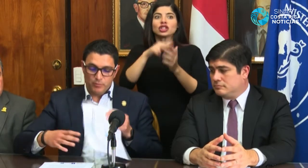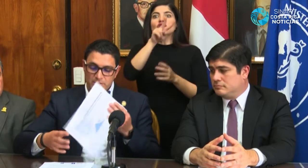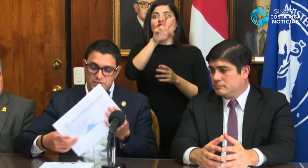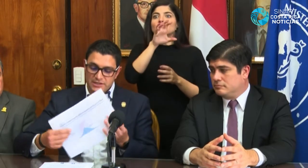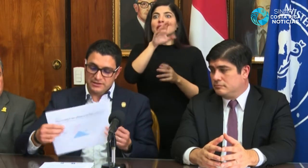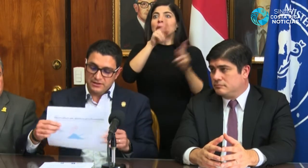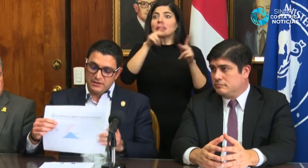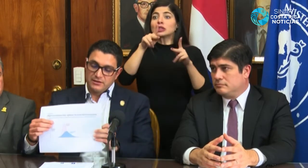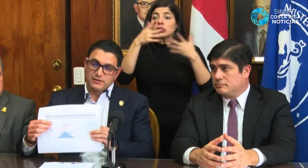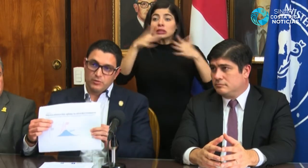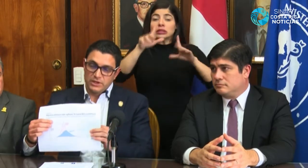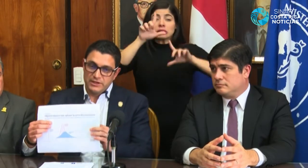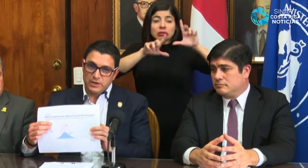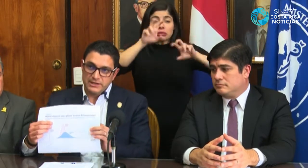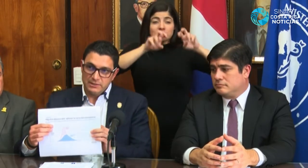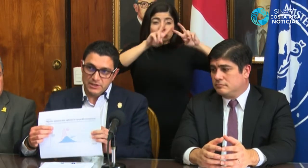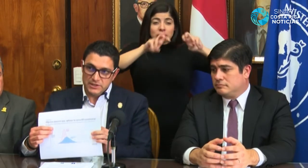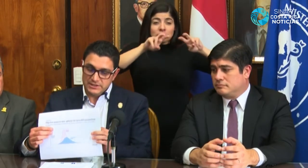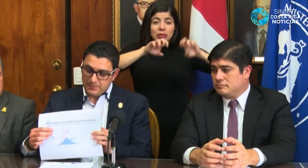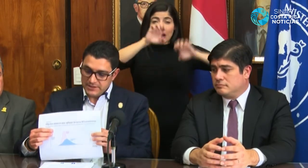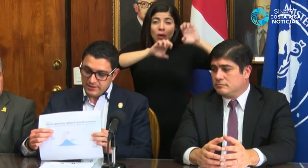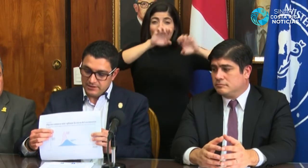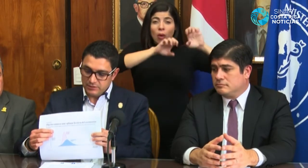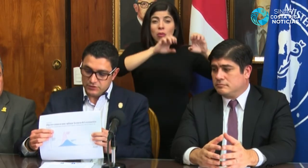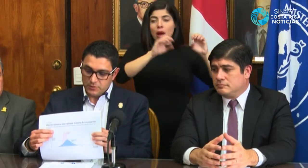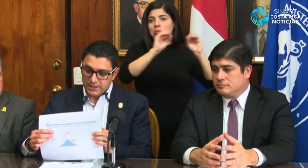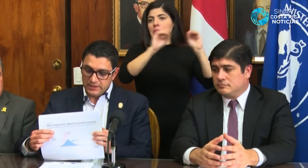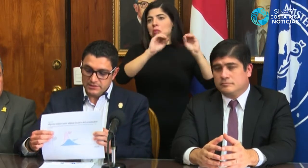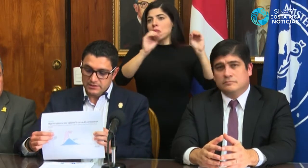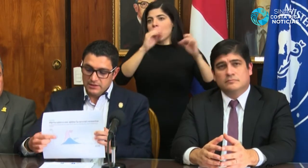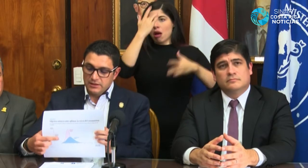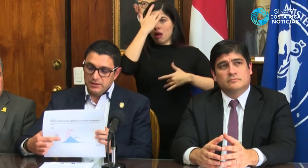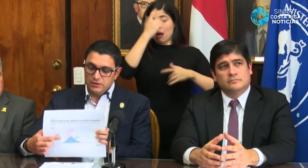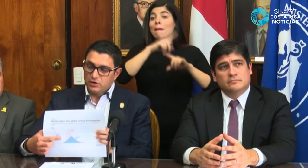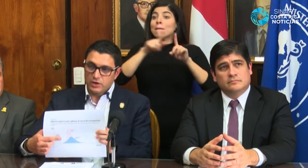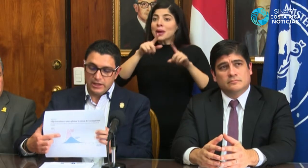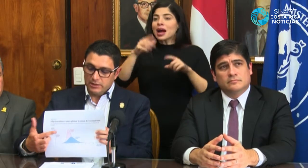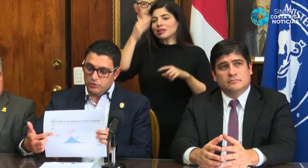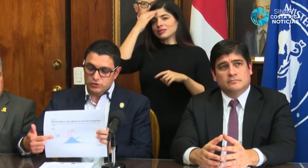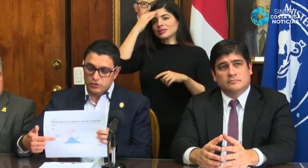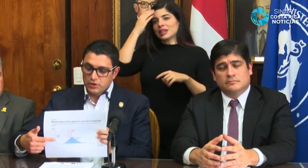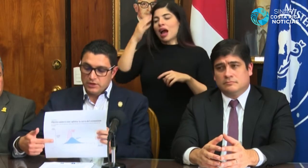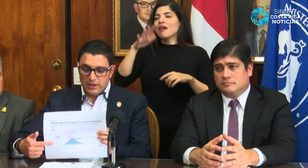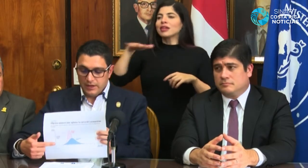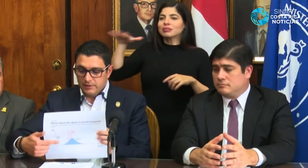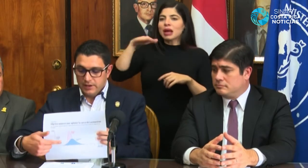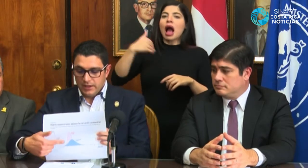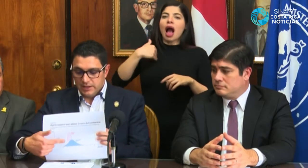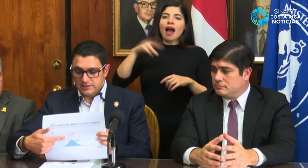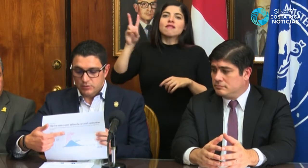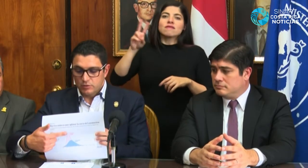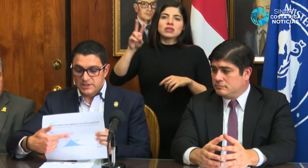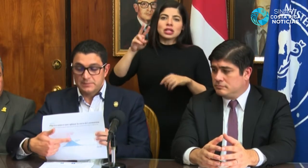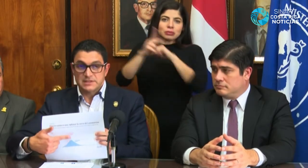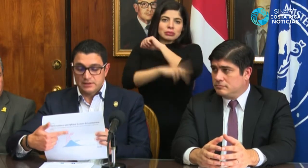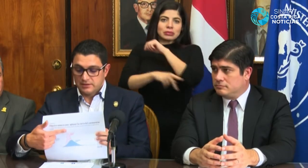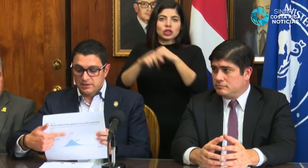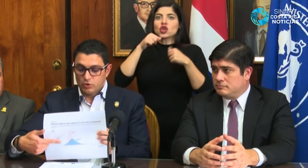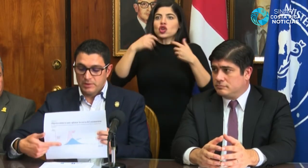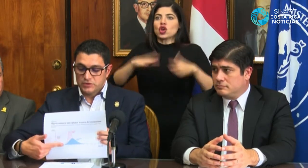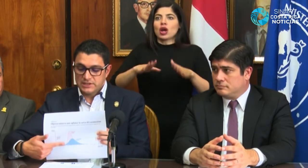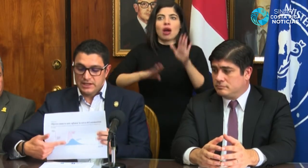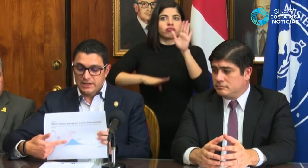lo que ocupamos es, como les digo, que ya el virus está presente en nuestro país y no queremos que esta curva se